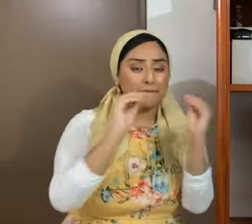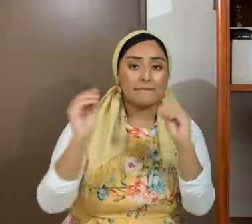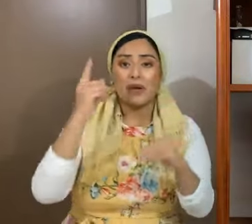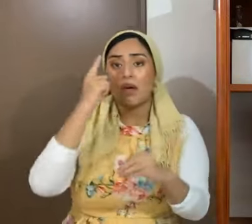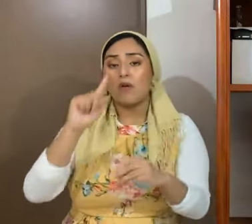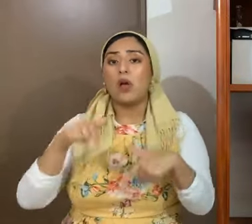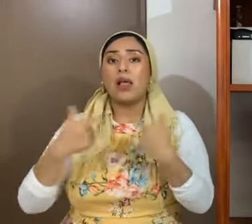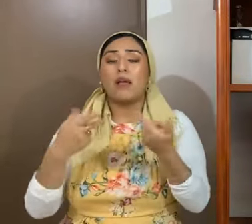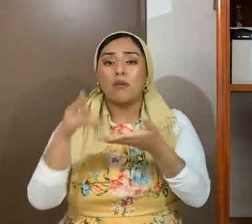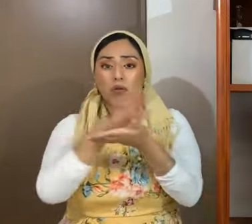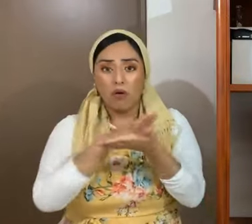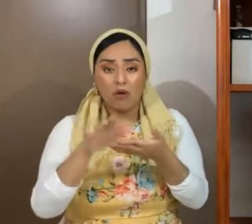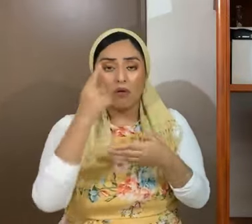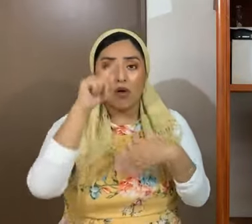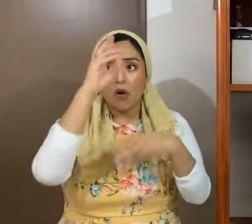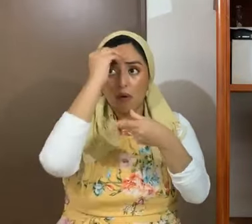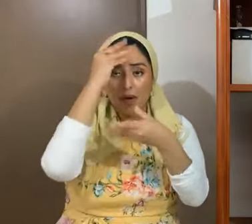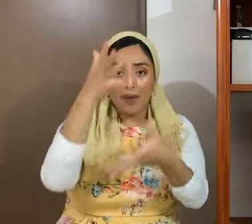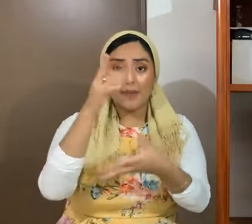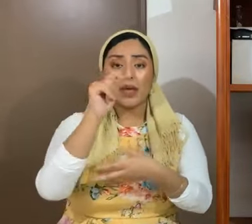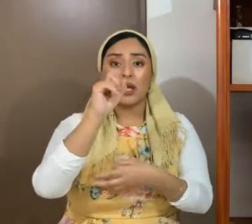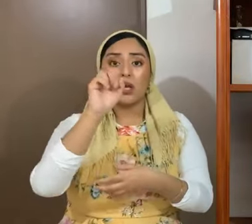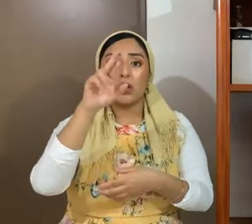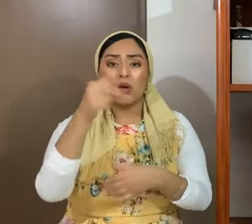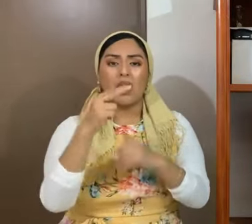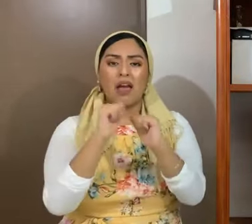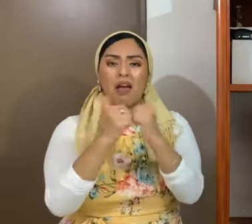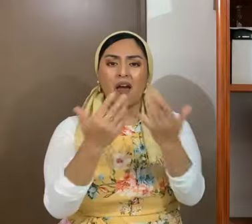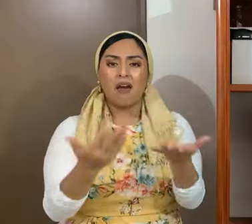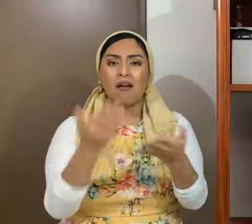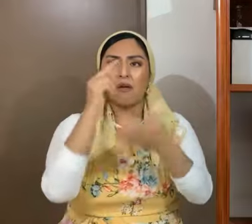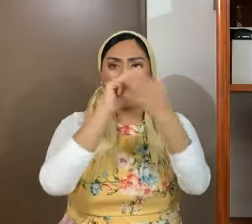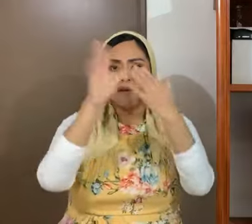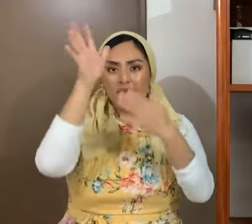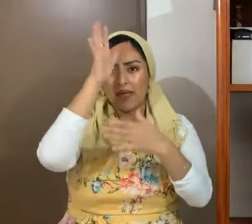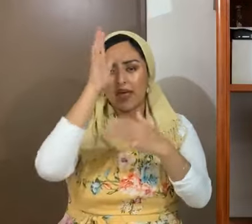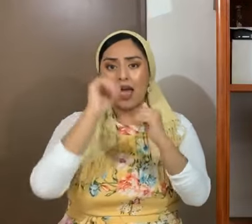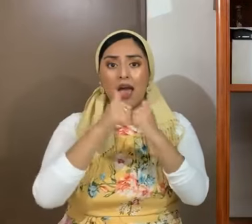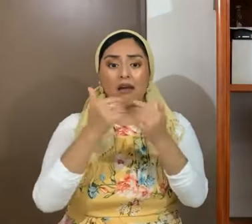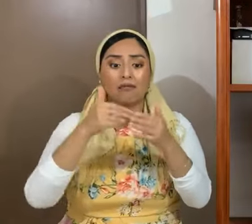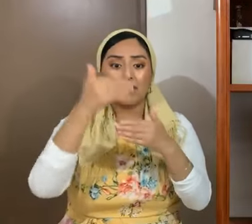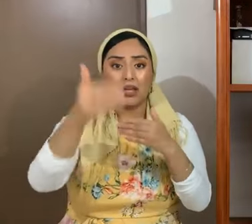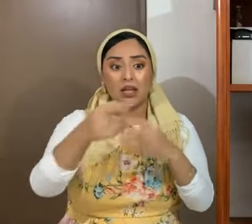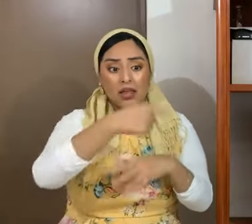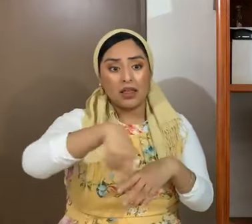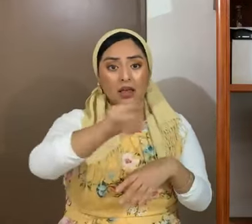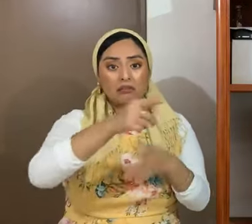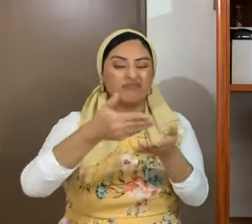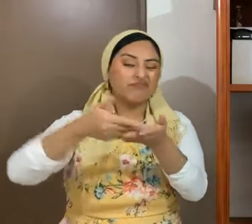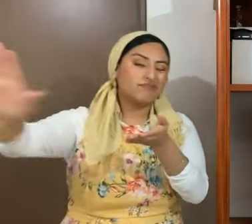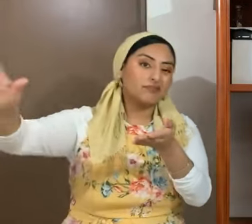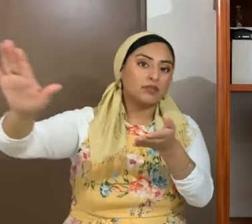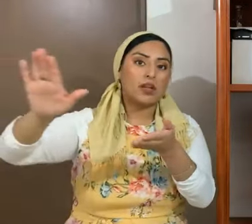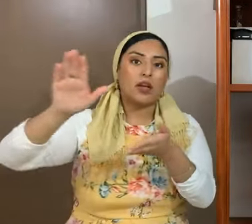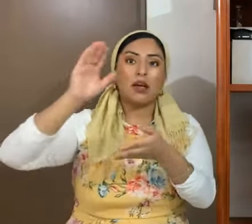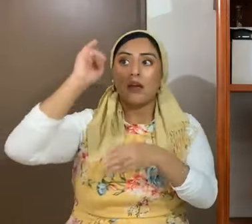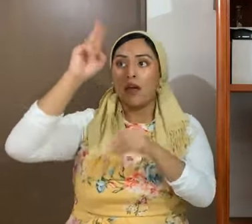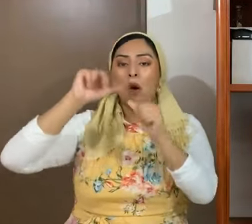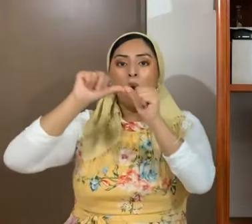para santidad, para obediencia a la Torah, cómo el Eterno, después de que rechazan todo lo que Él les dio, va a